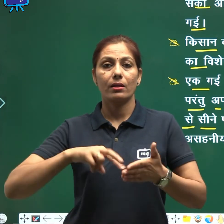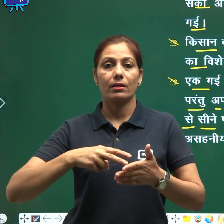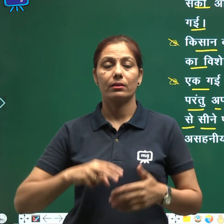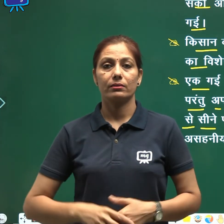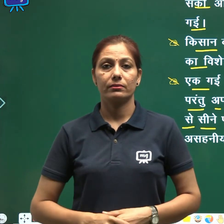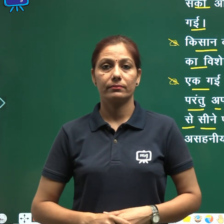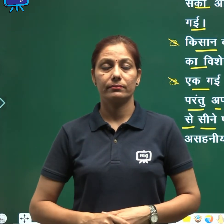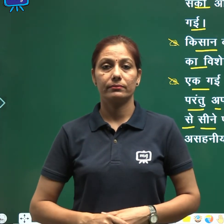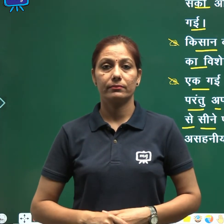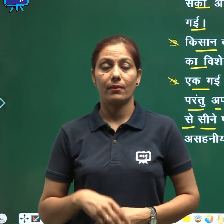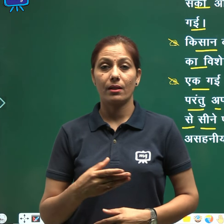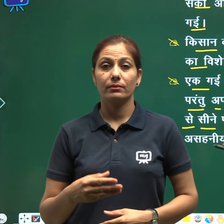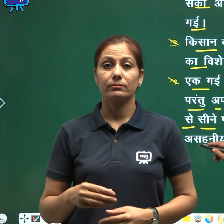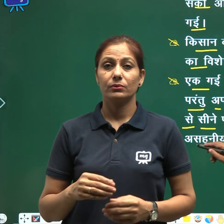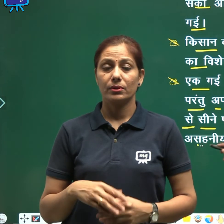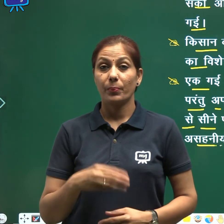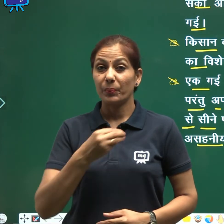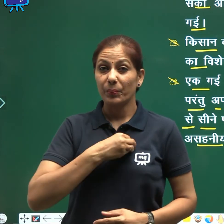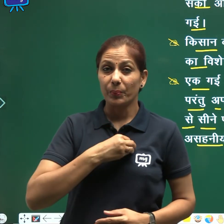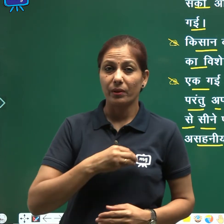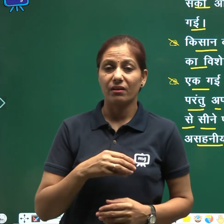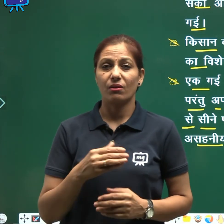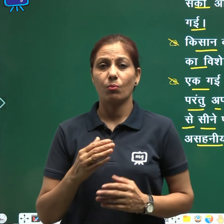अर्थात असहनीय पीड़ा होती है।